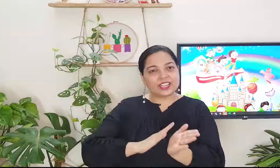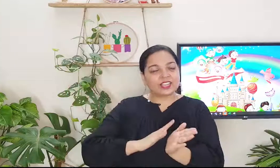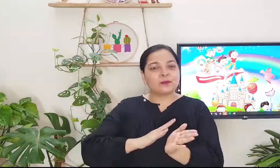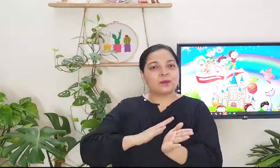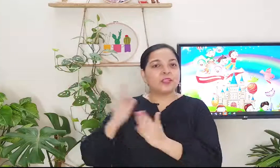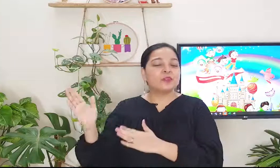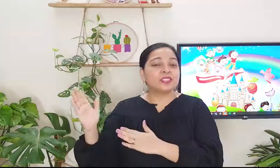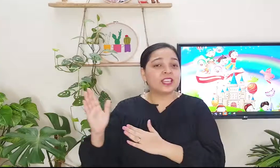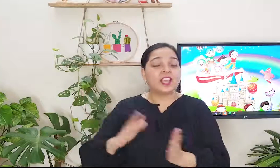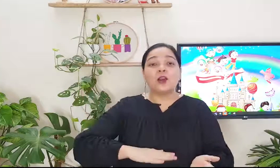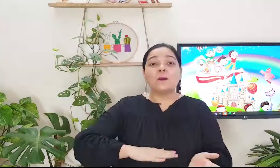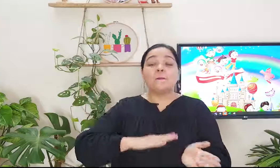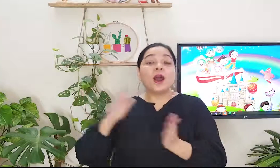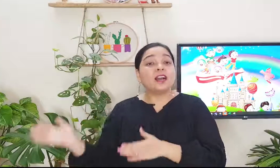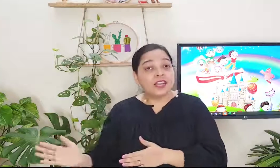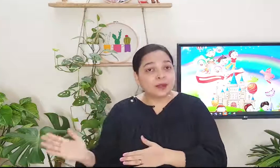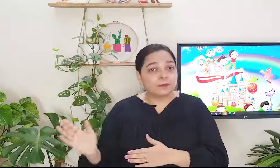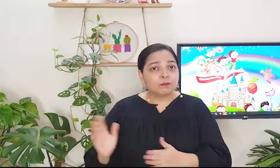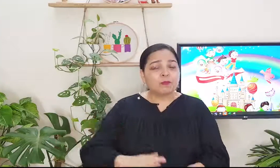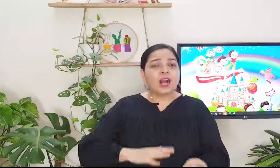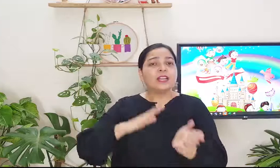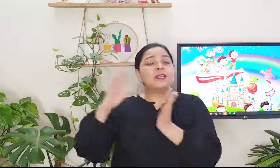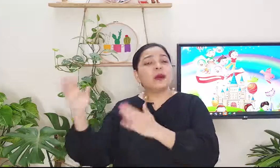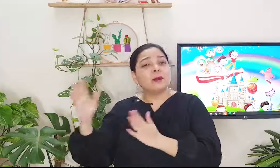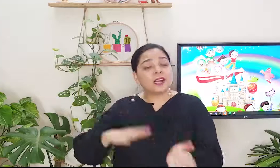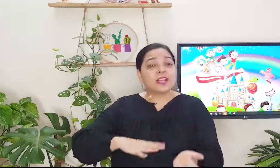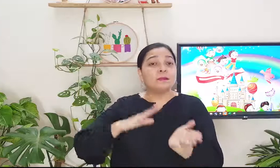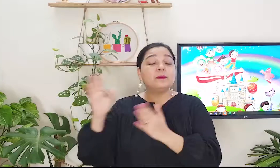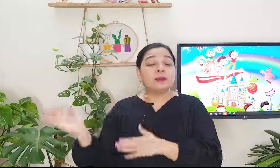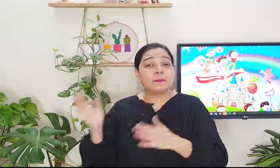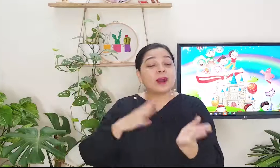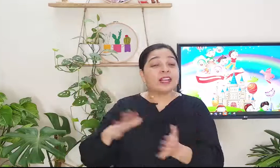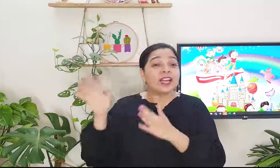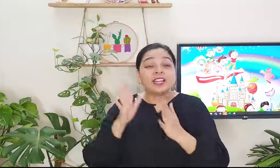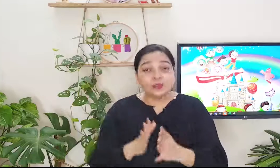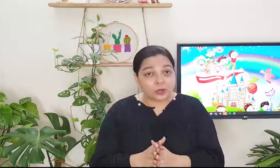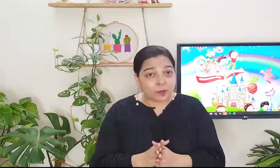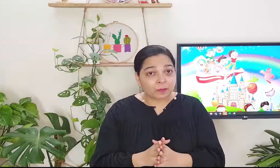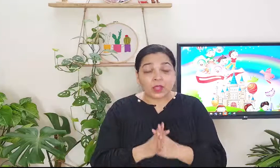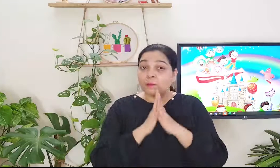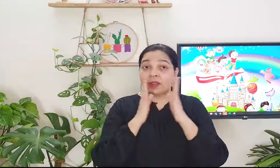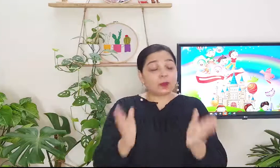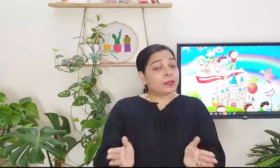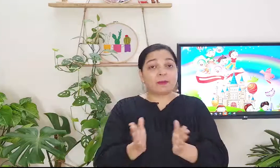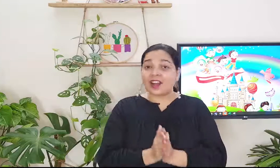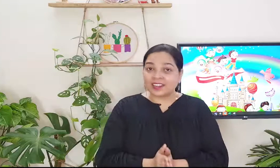জোনা ঈশ্বরের কাছ থেকে পালিয়ে গিয়েছিল, পালিয়ে যেতে চেয়েছিল আর পালিয়ে গিয়েছিল, হালেলুয়া। কিন্তু